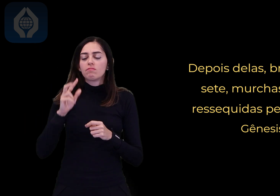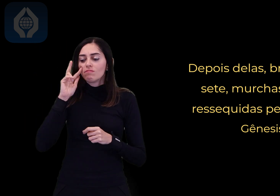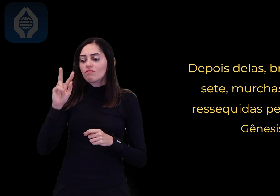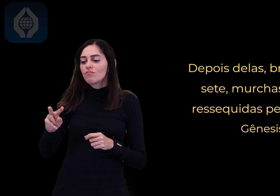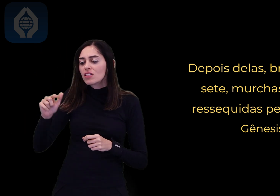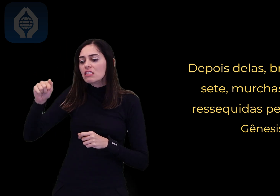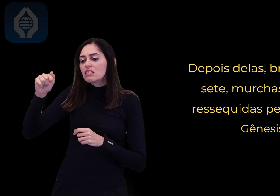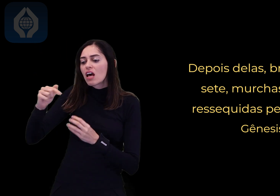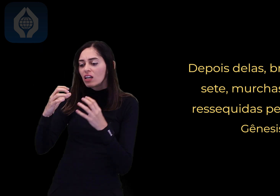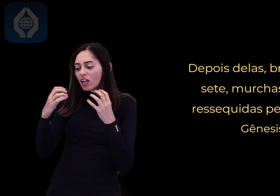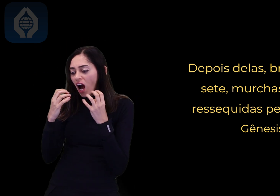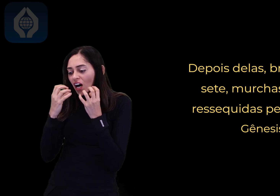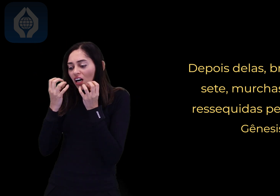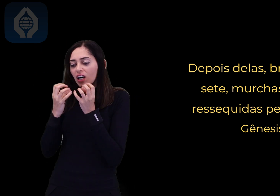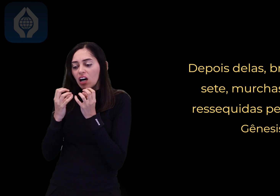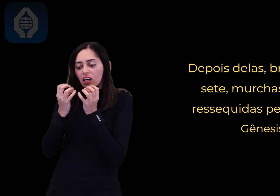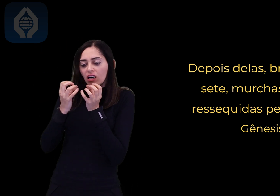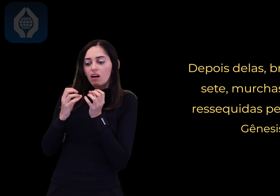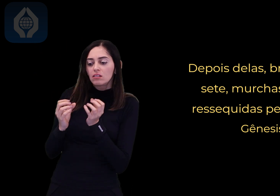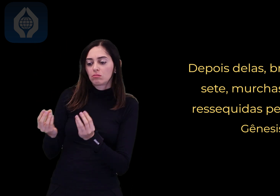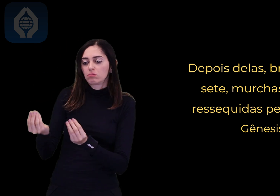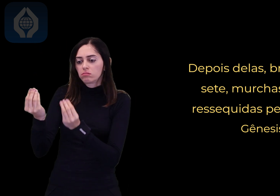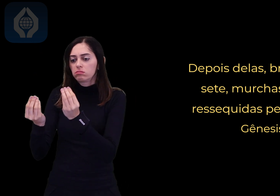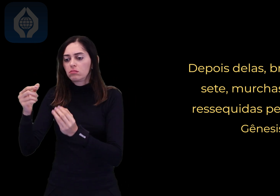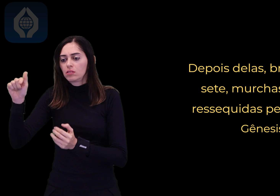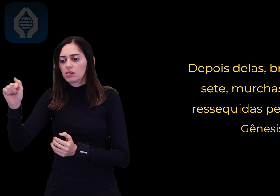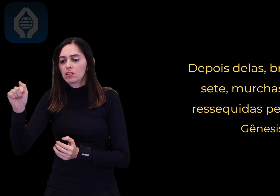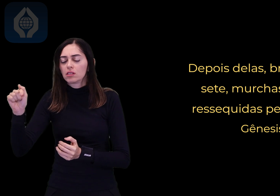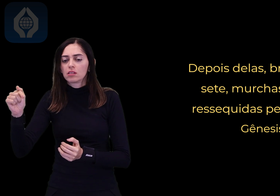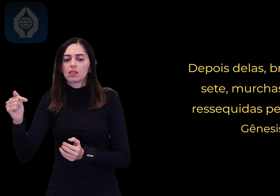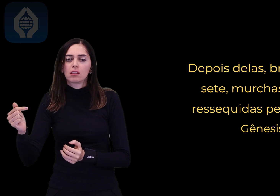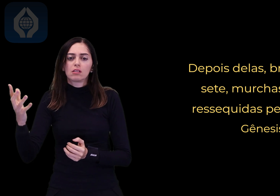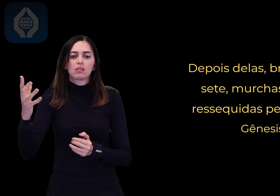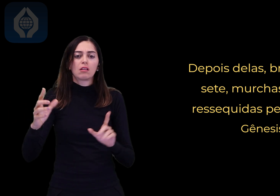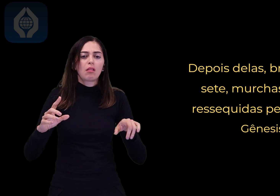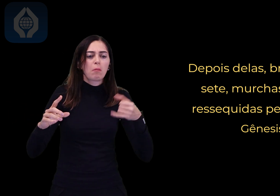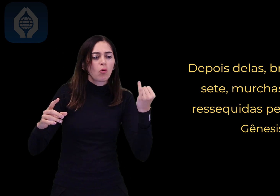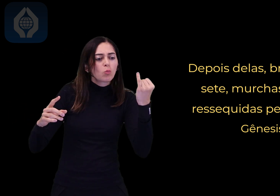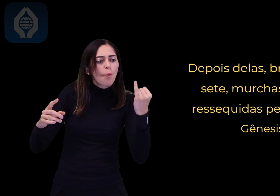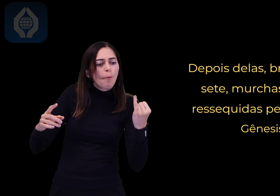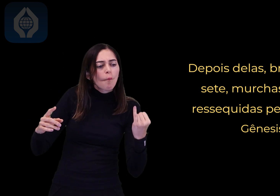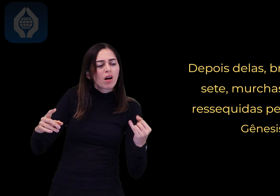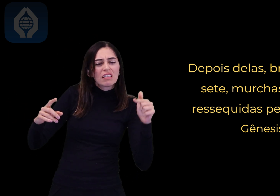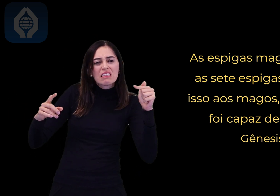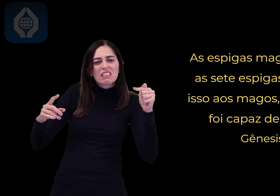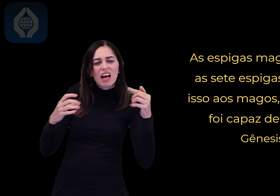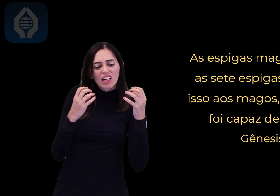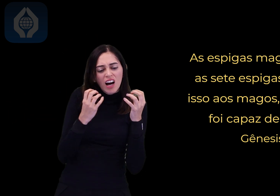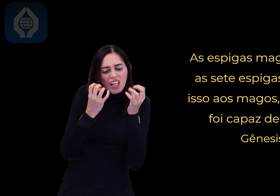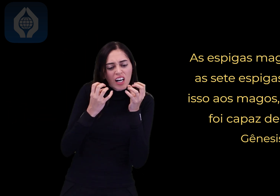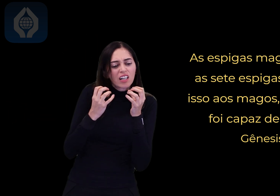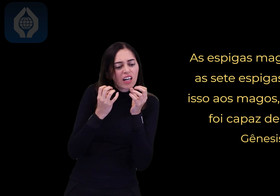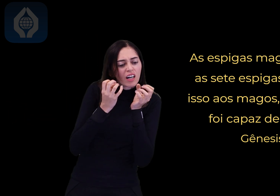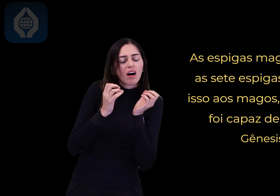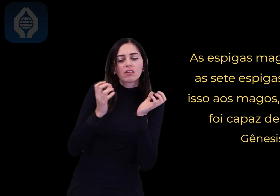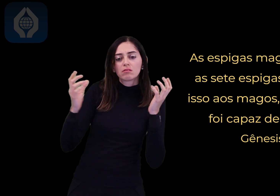Depois delas brotaram outras 7 murchas e miradas, ressequidas pelo vento leste. As espigas magras engoliram as